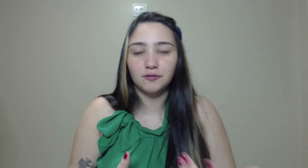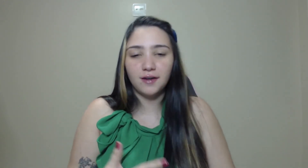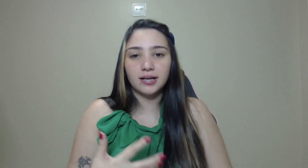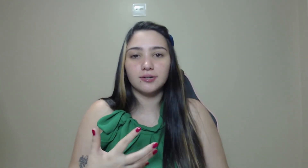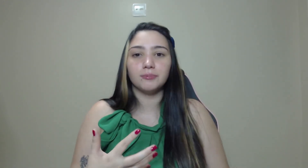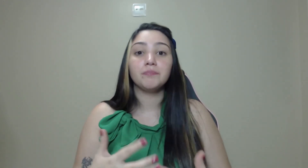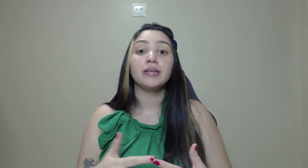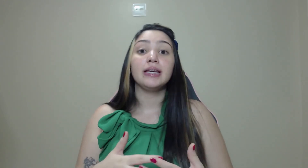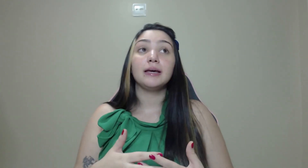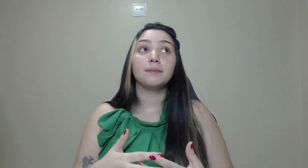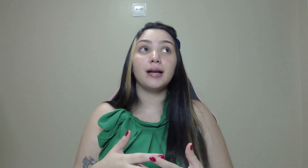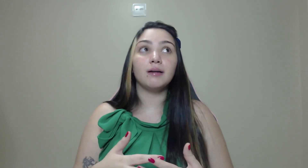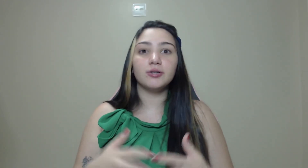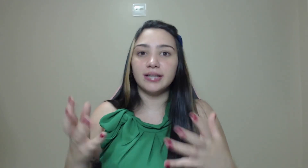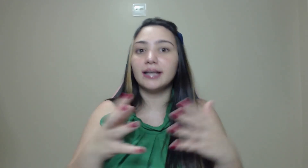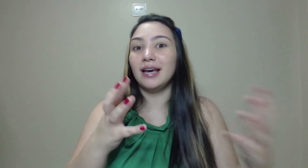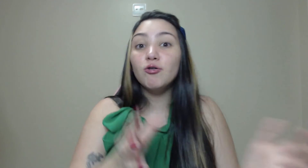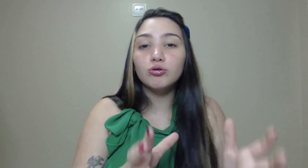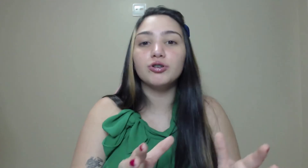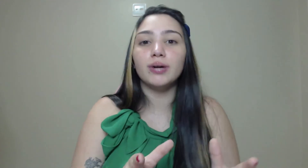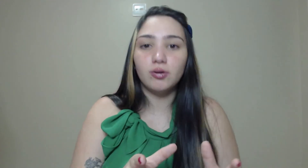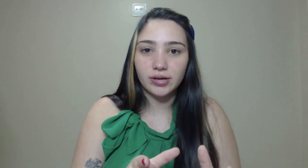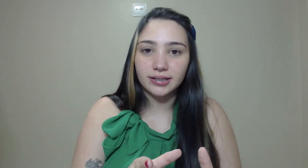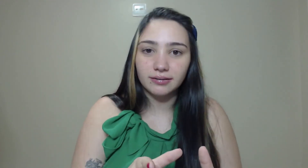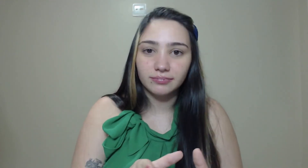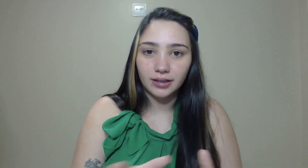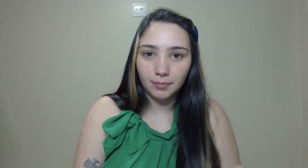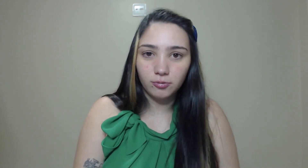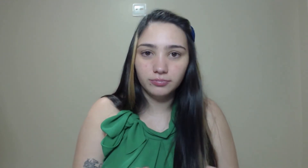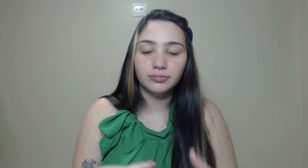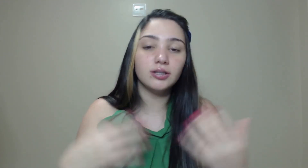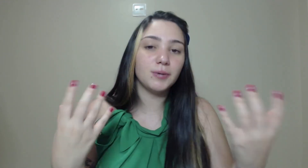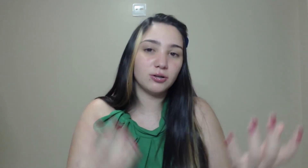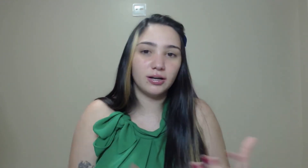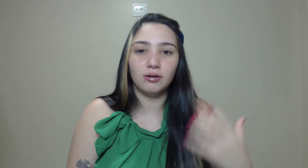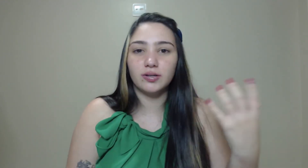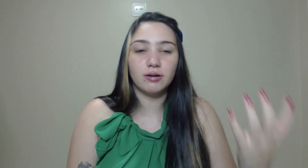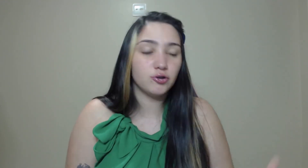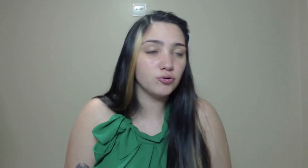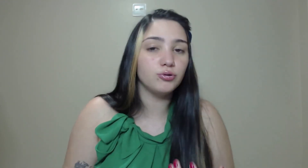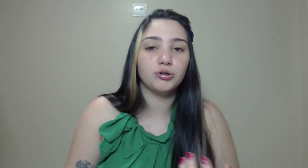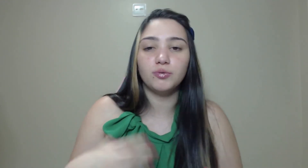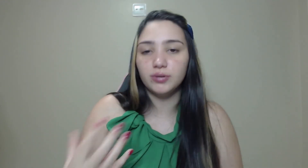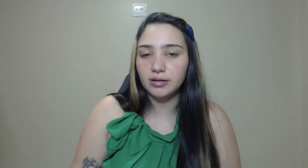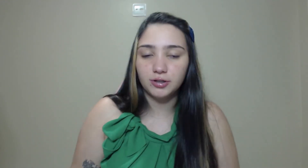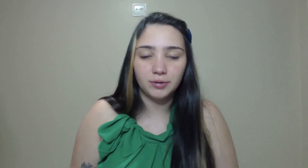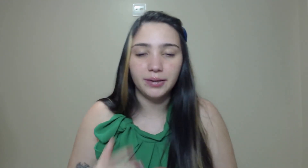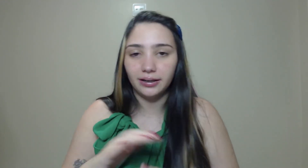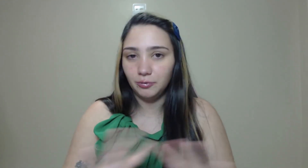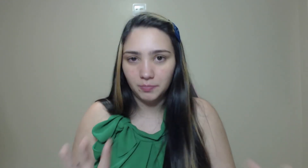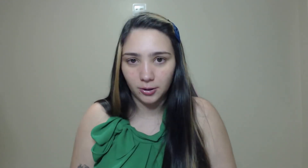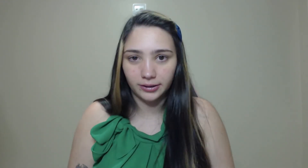faço para mostrar que é a última coisa, tá bom? Então, você pode colocar o sinal de último ou o sinal de também, não importa, tá